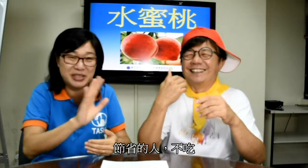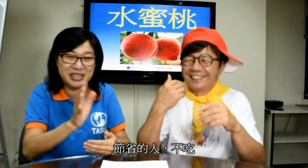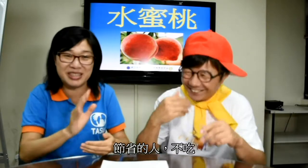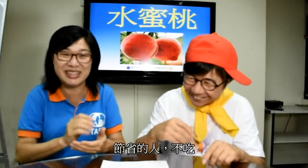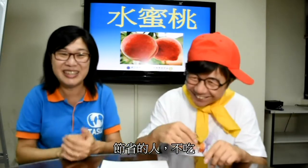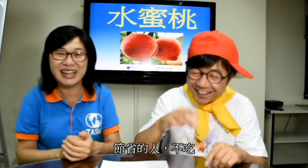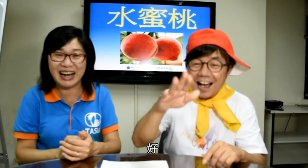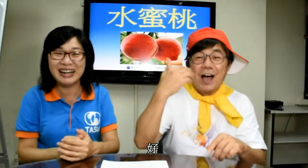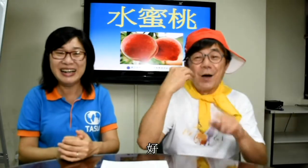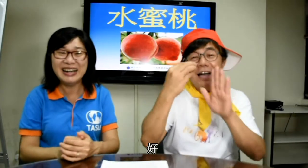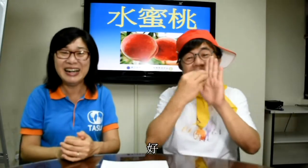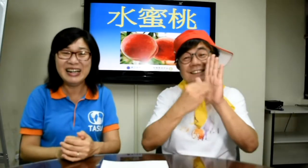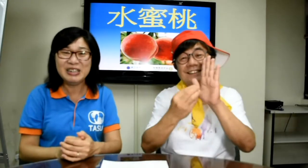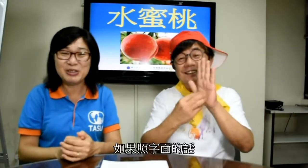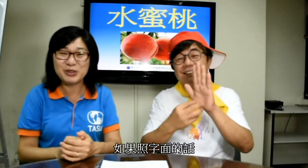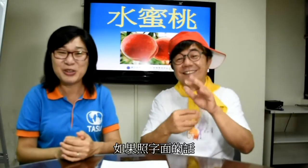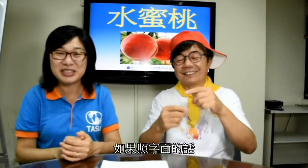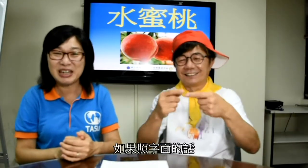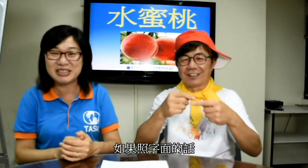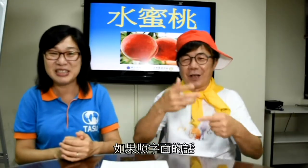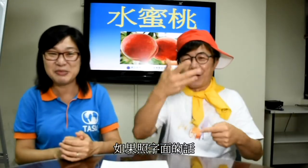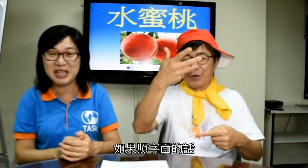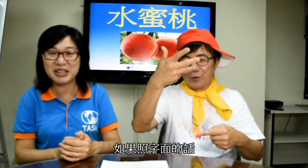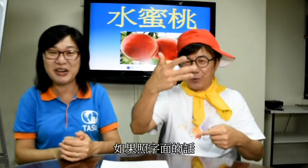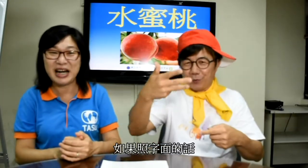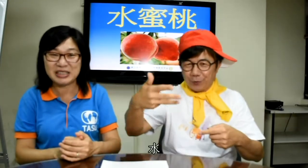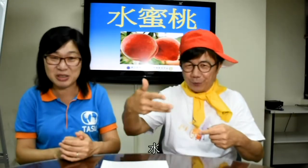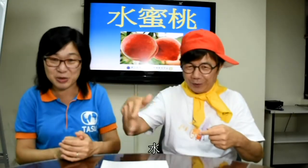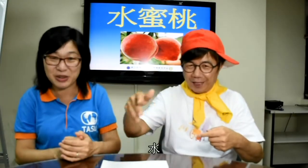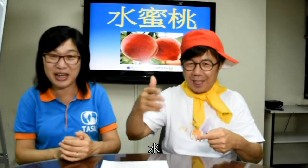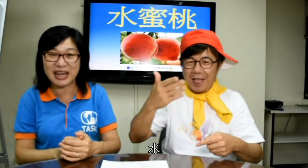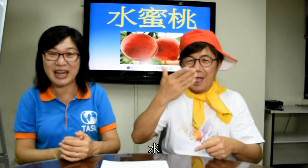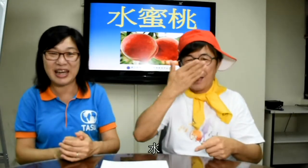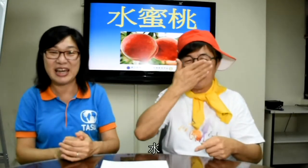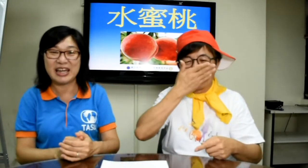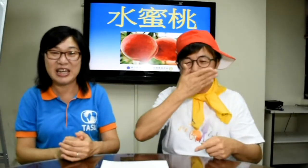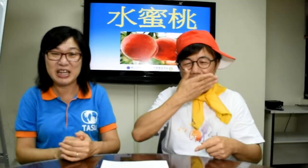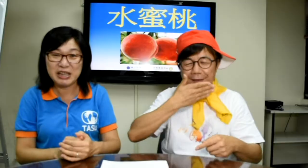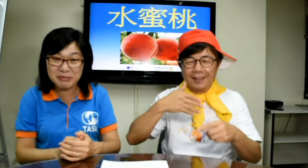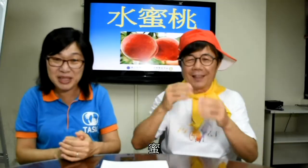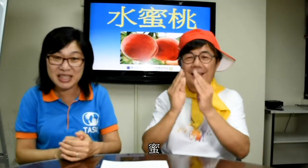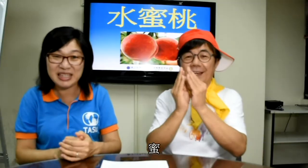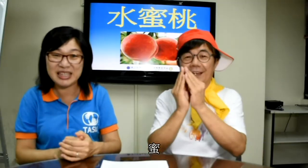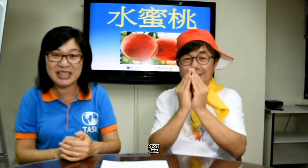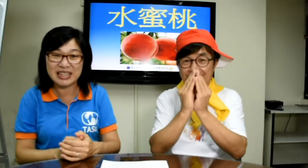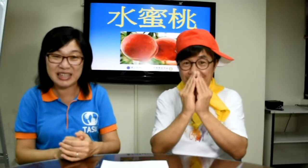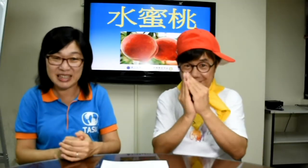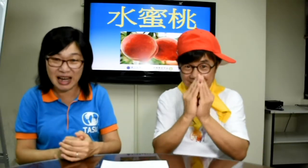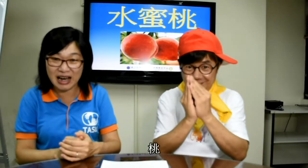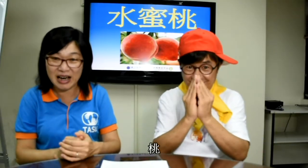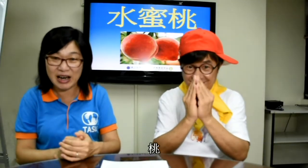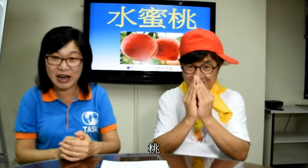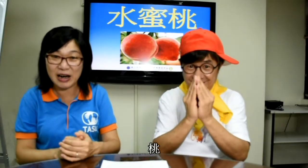吃。如果照字面的话，水蜜桃，